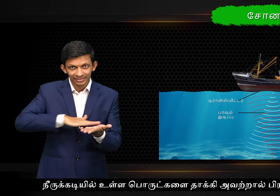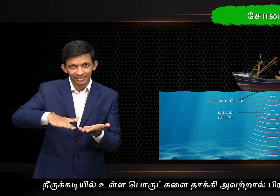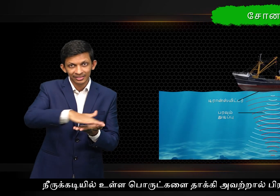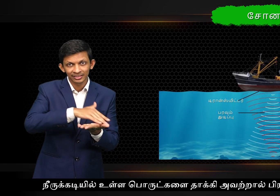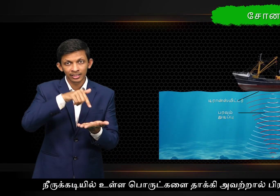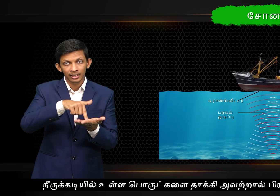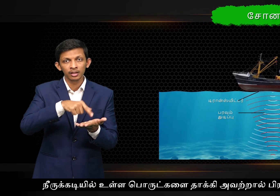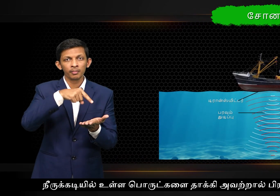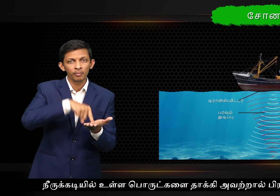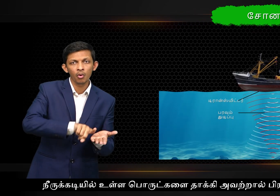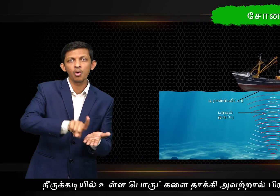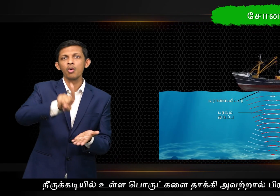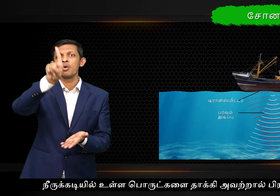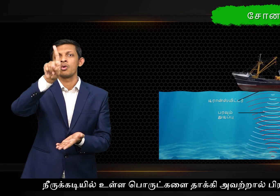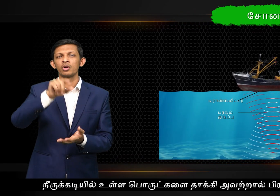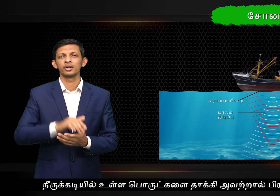பிரதிபலிக்கின்றன.